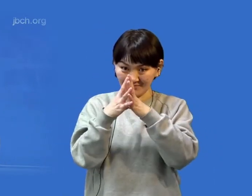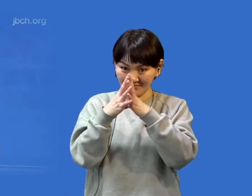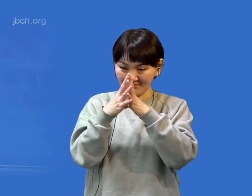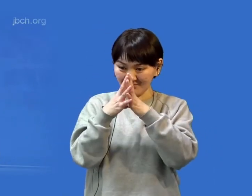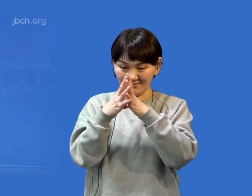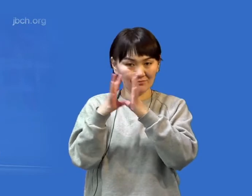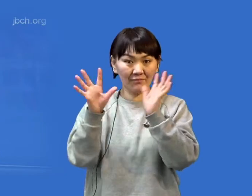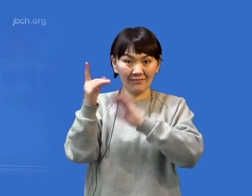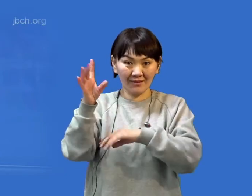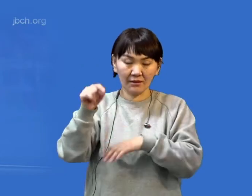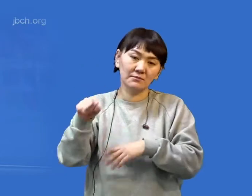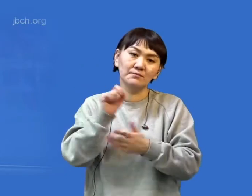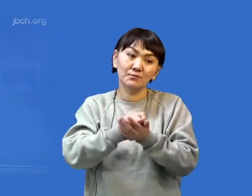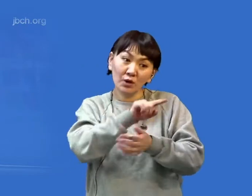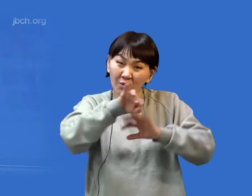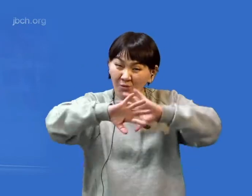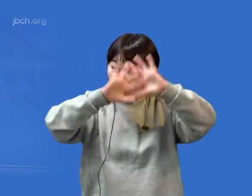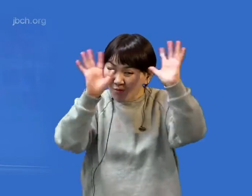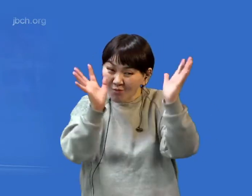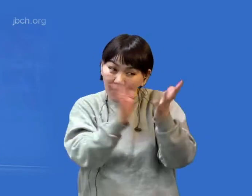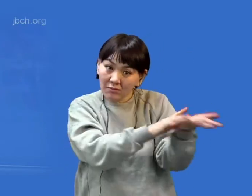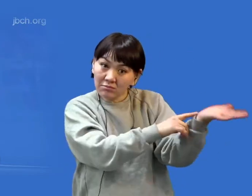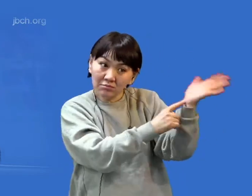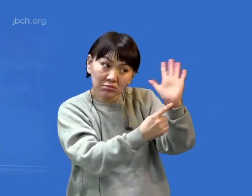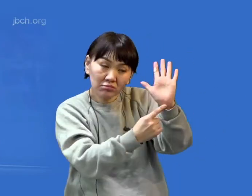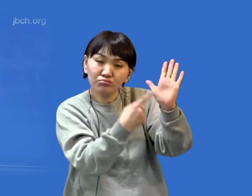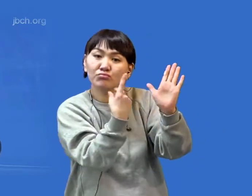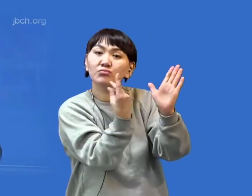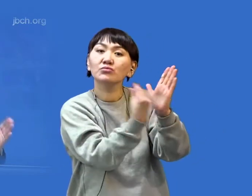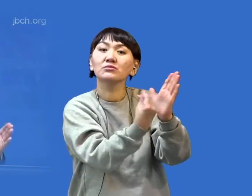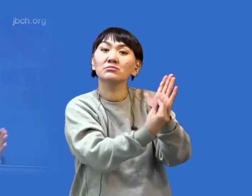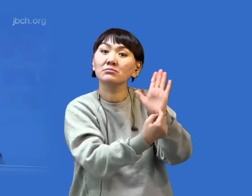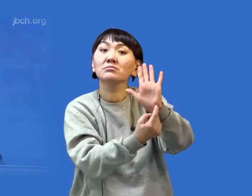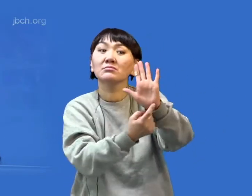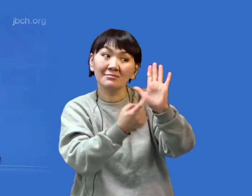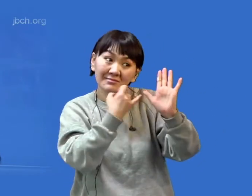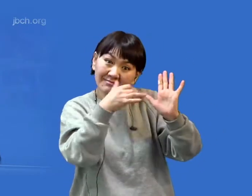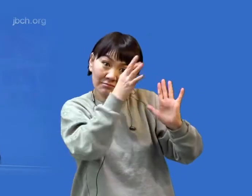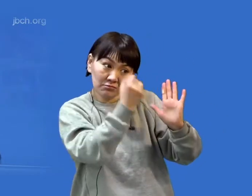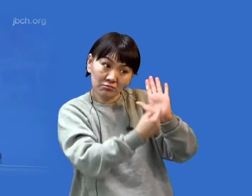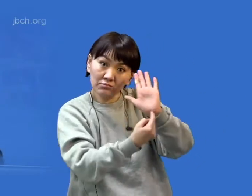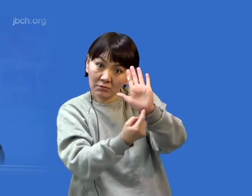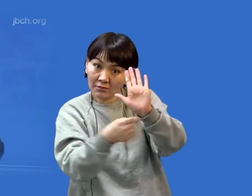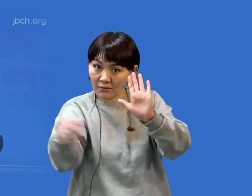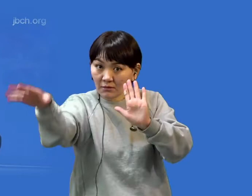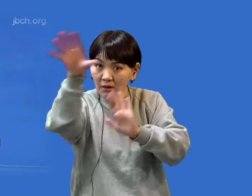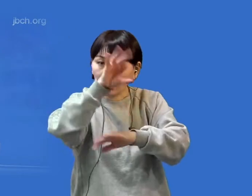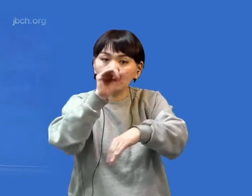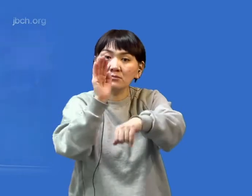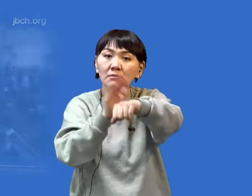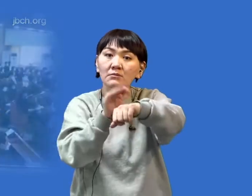11-дэр энэ бүхний жишээ болон бидэнд төгөөлцсөн бөгөөд бидэнд сануулга болгон бичжээ.